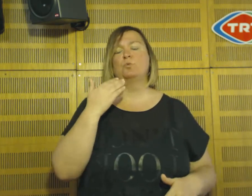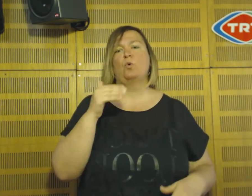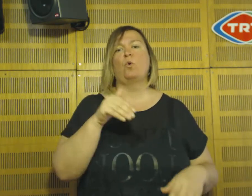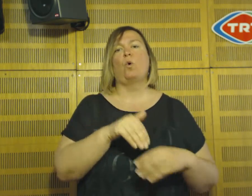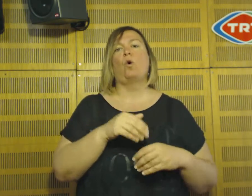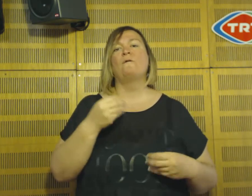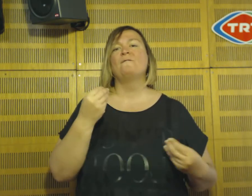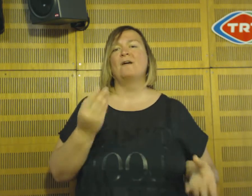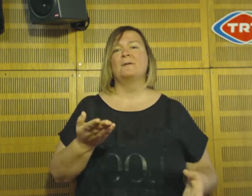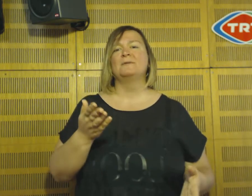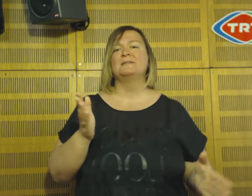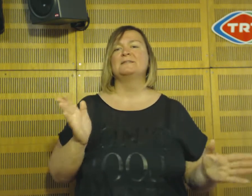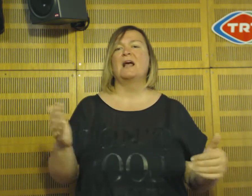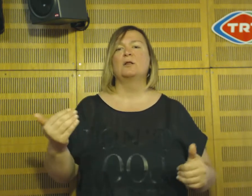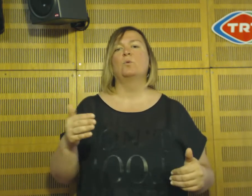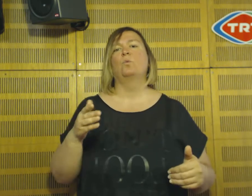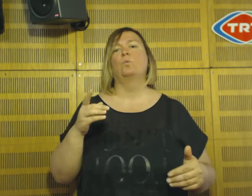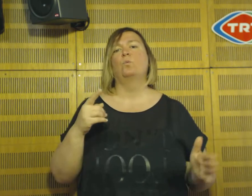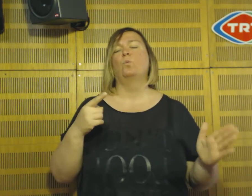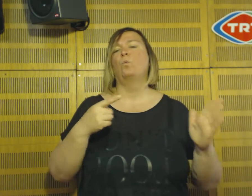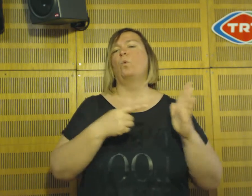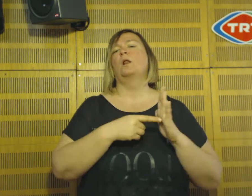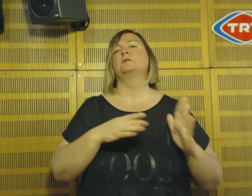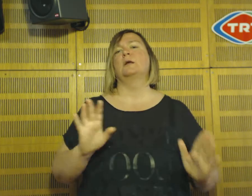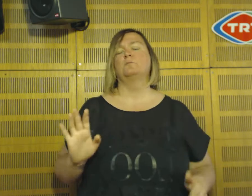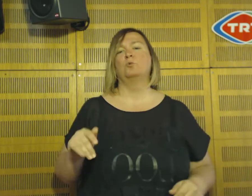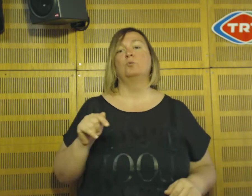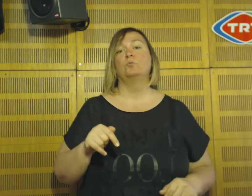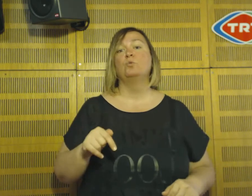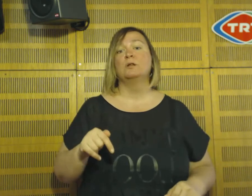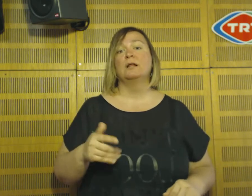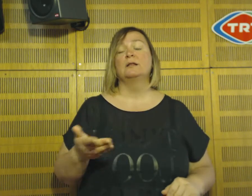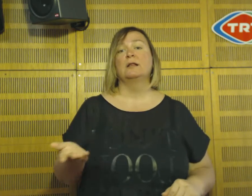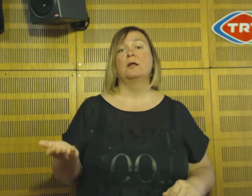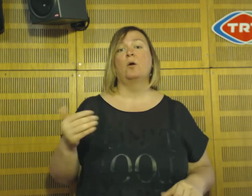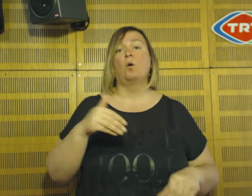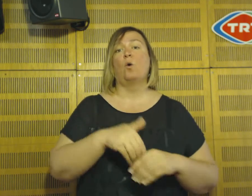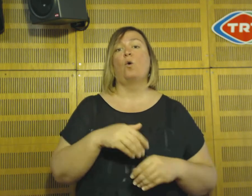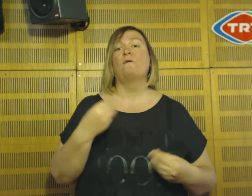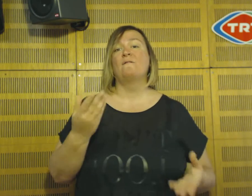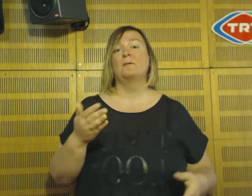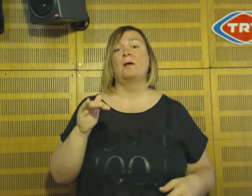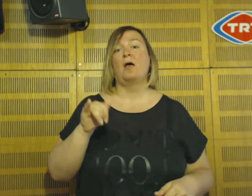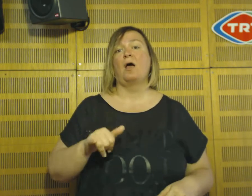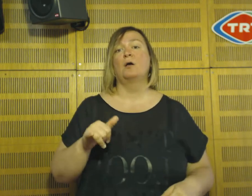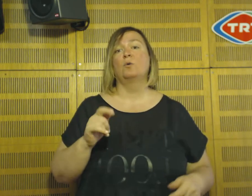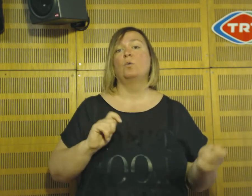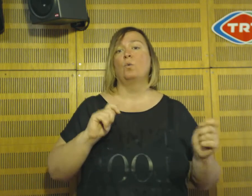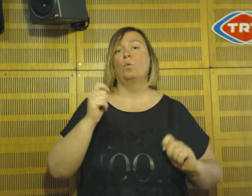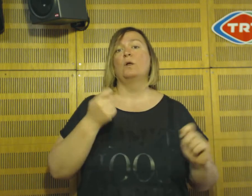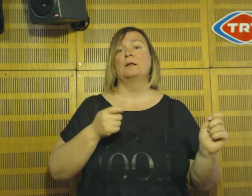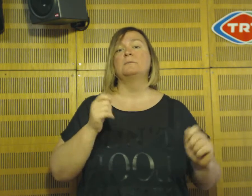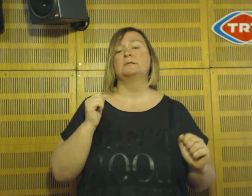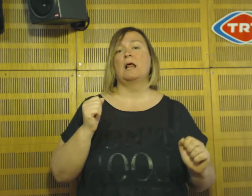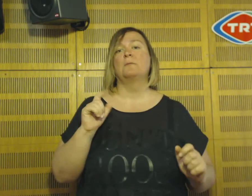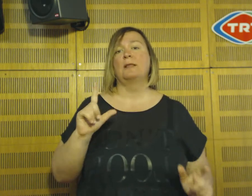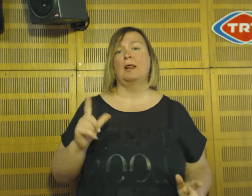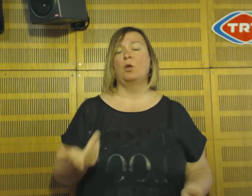verme sandıklarına ulaşamıyorlar. Bunların da oy verme hakkını kullanmalarını sağlamamız gerekiyor. Bunun